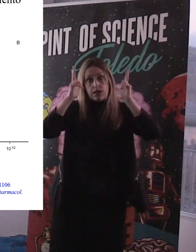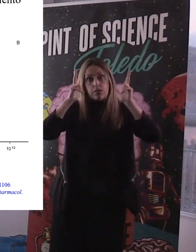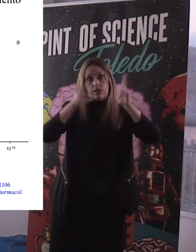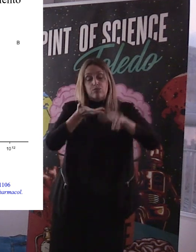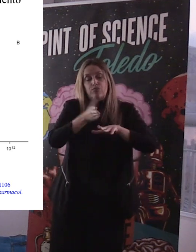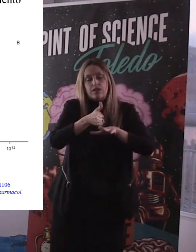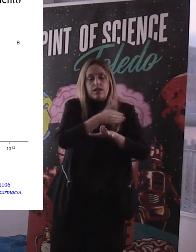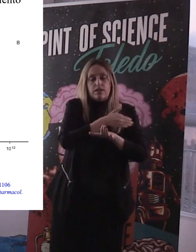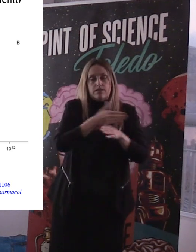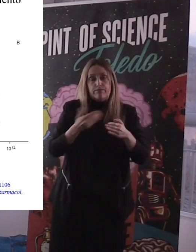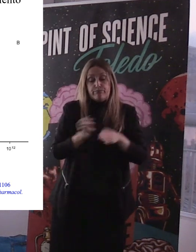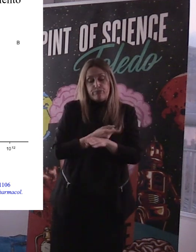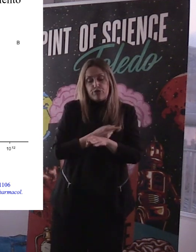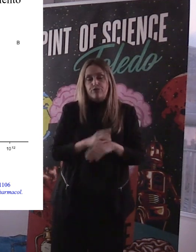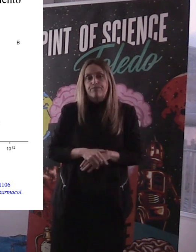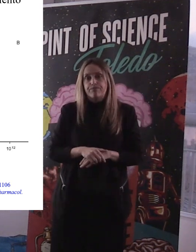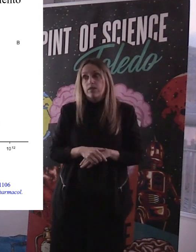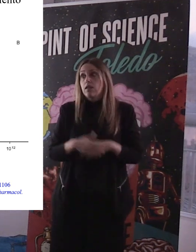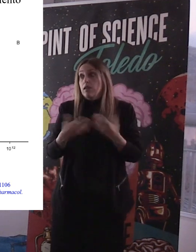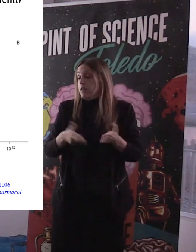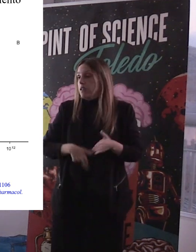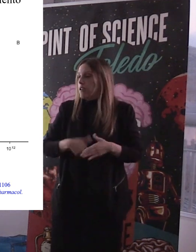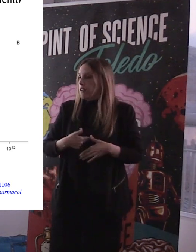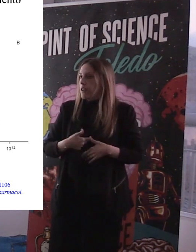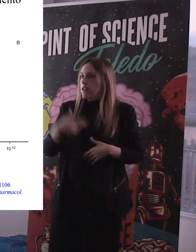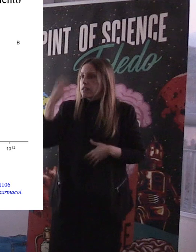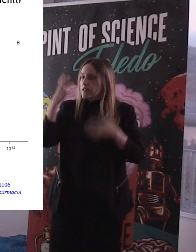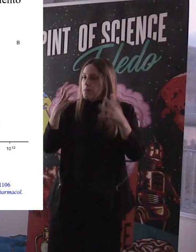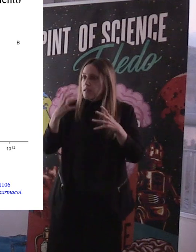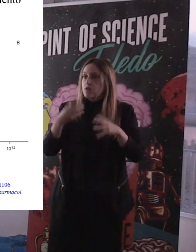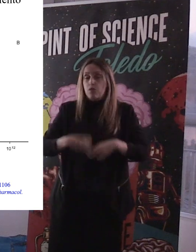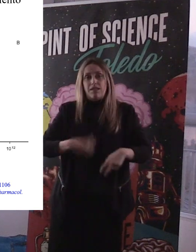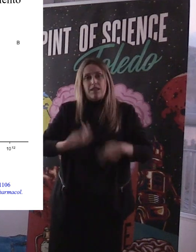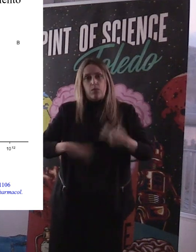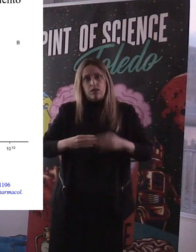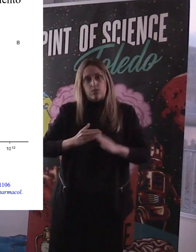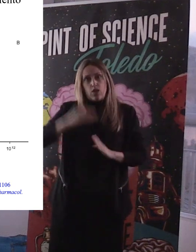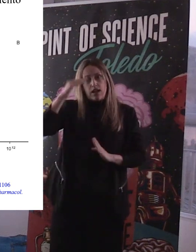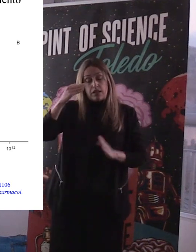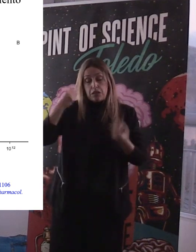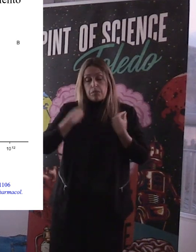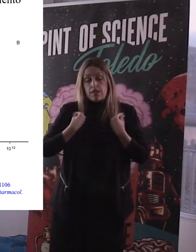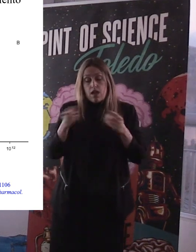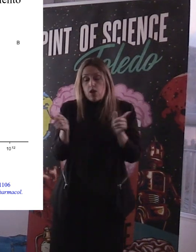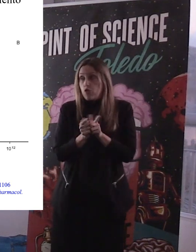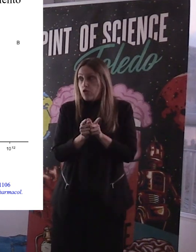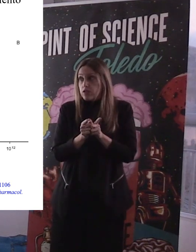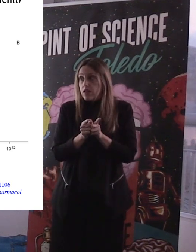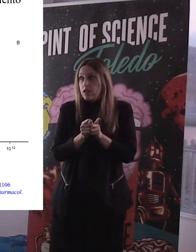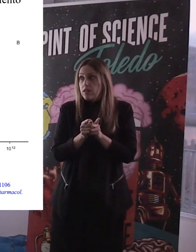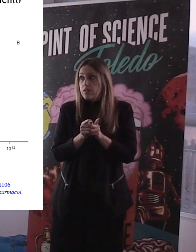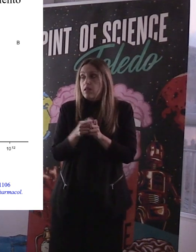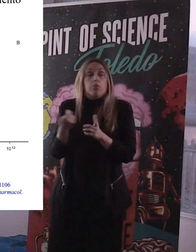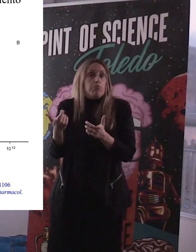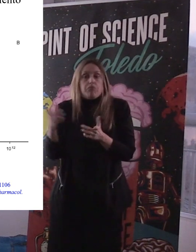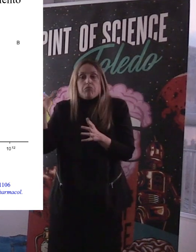antes. Y en general, especies con un metabolismo alto tienen una vida corta y especies con